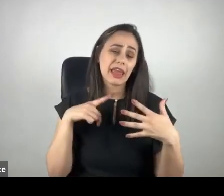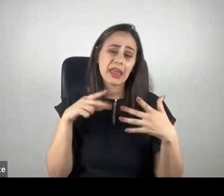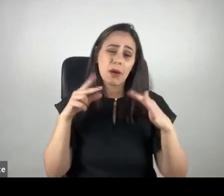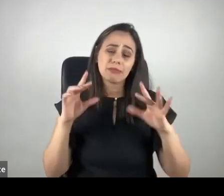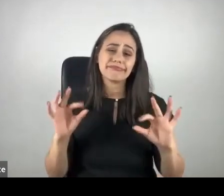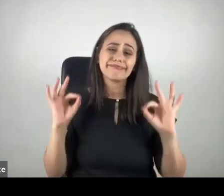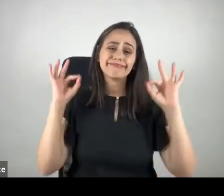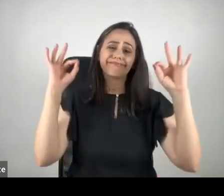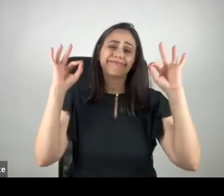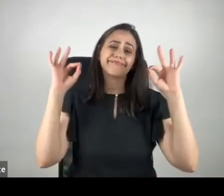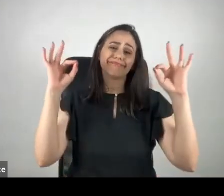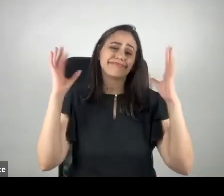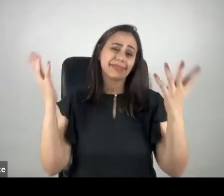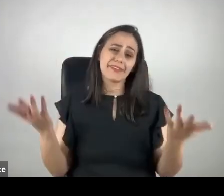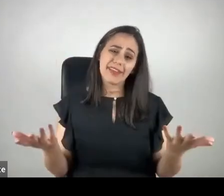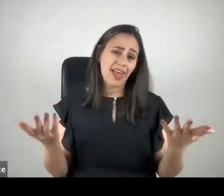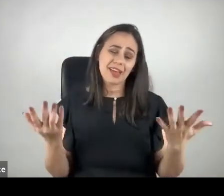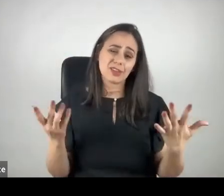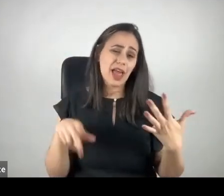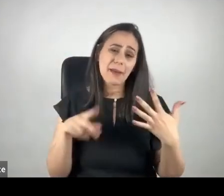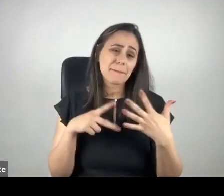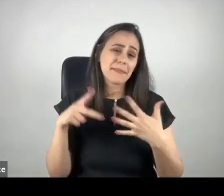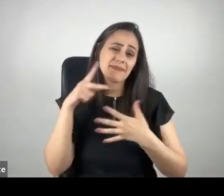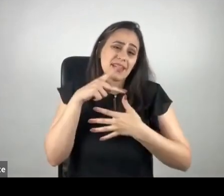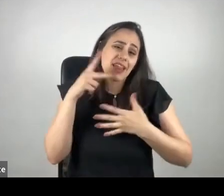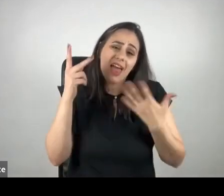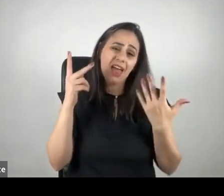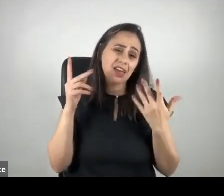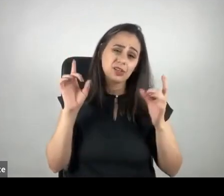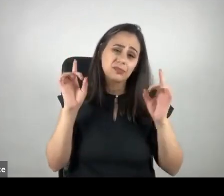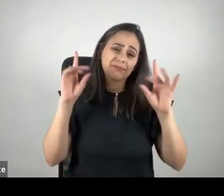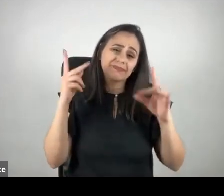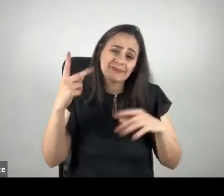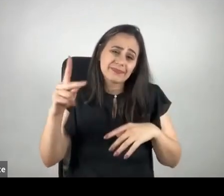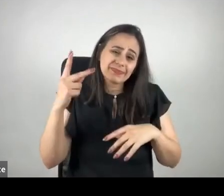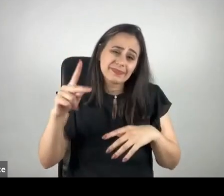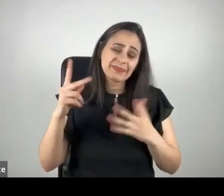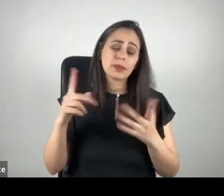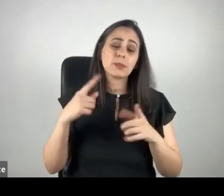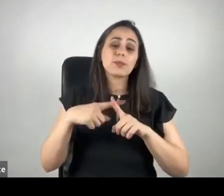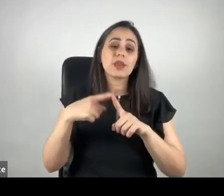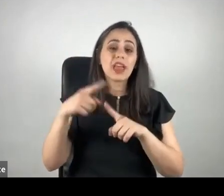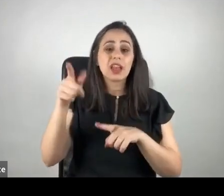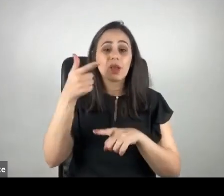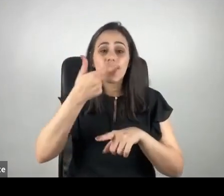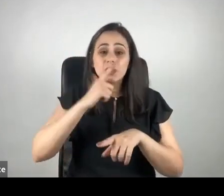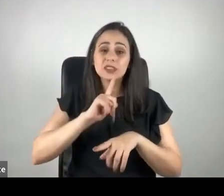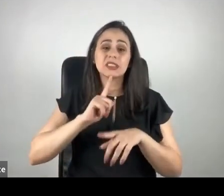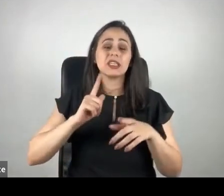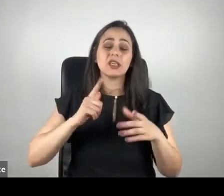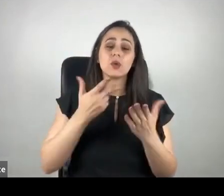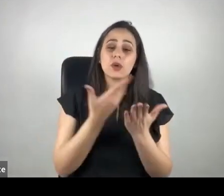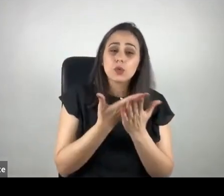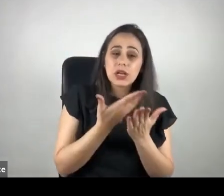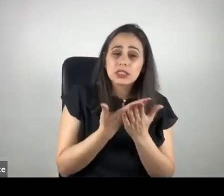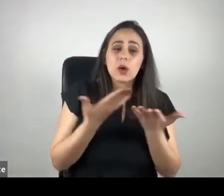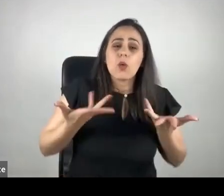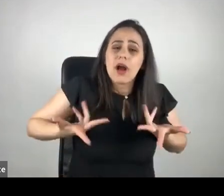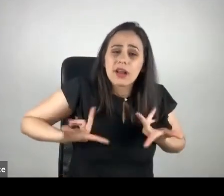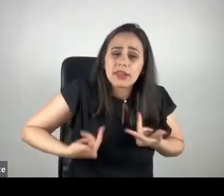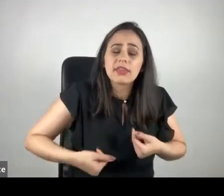das pessoas surdas que tiveram acesso à educação de qualidade, suporte familiar,